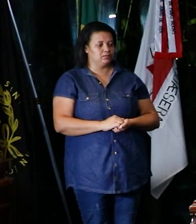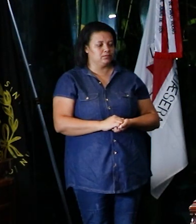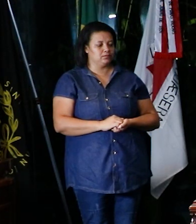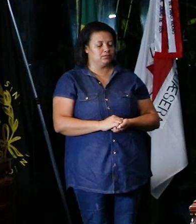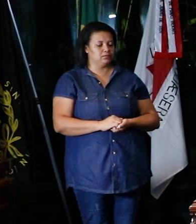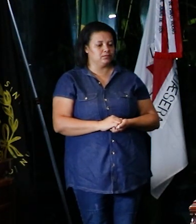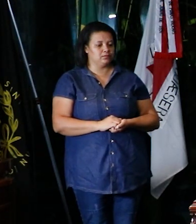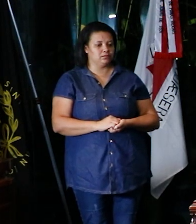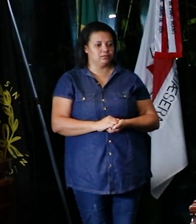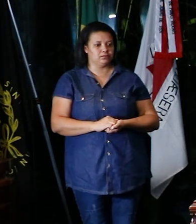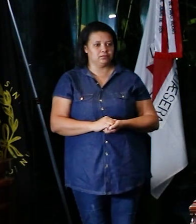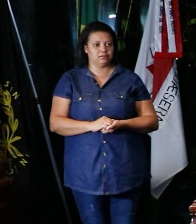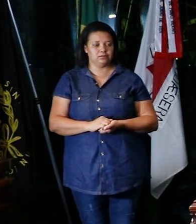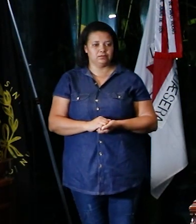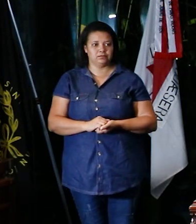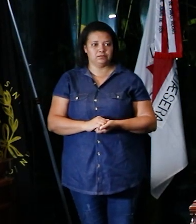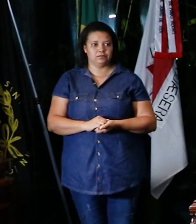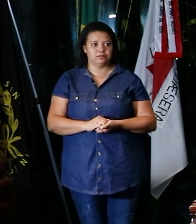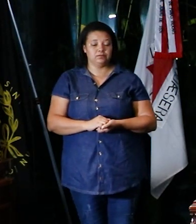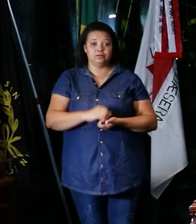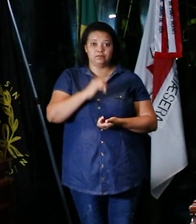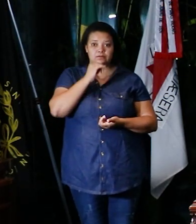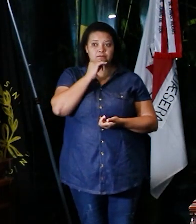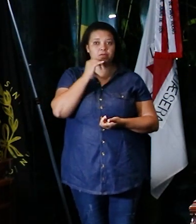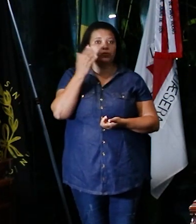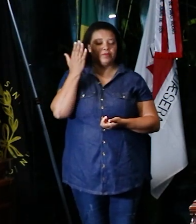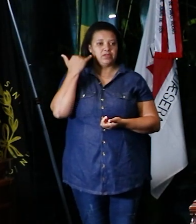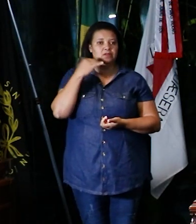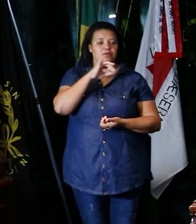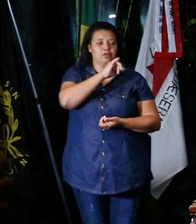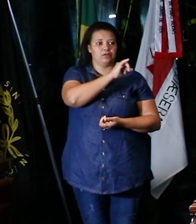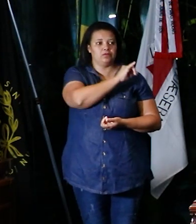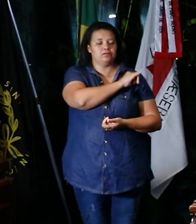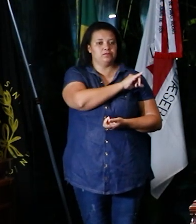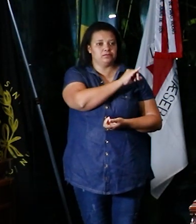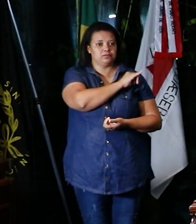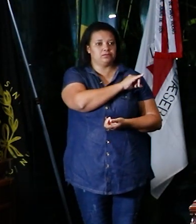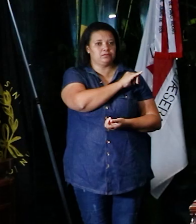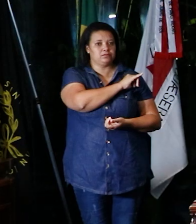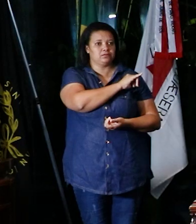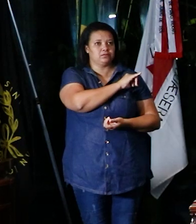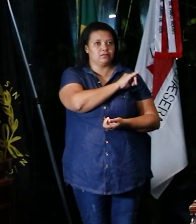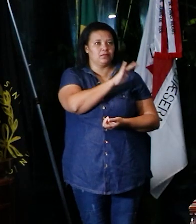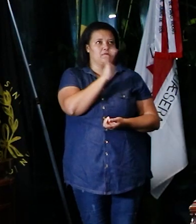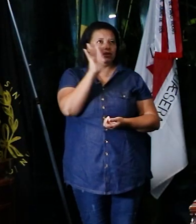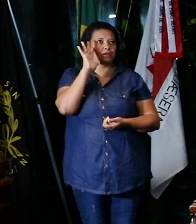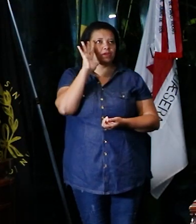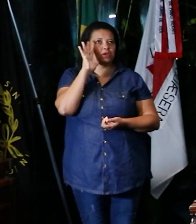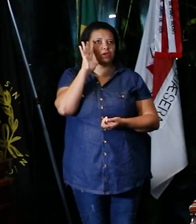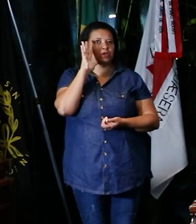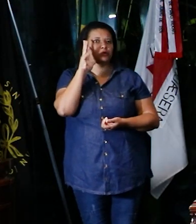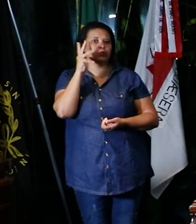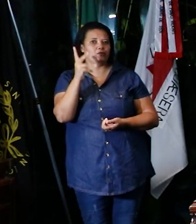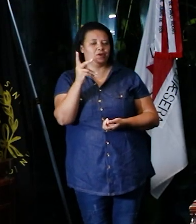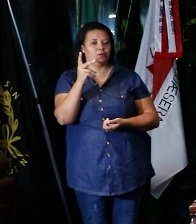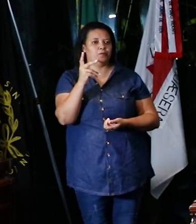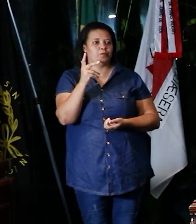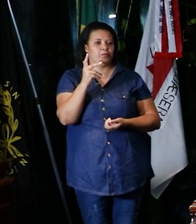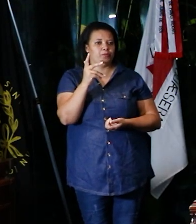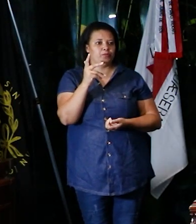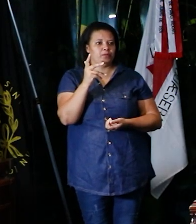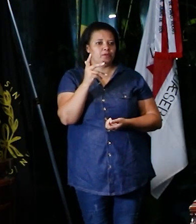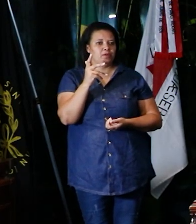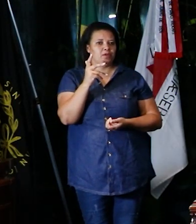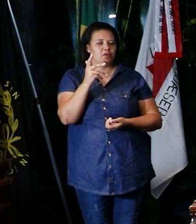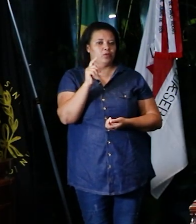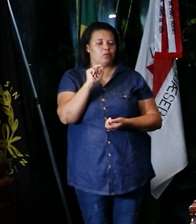Uma época, no Rio de Janeiro, eles resolveram, pensem bem, que